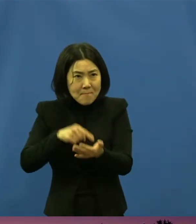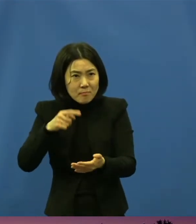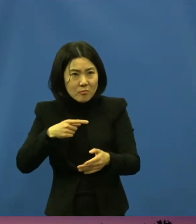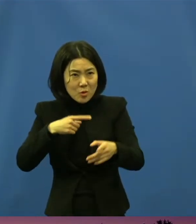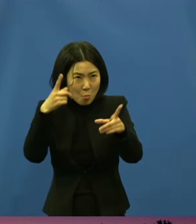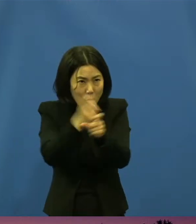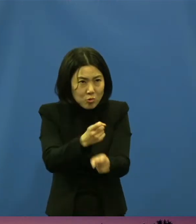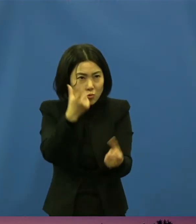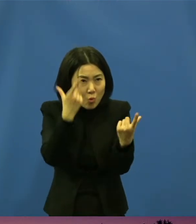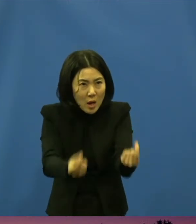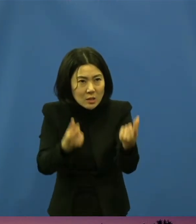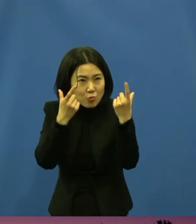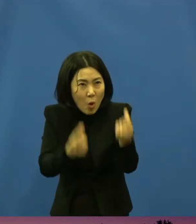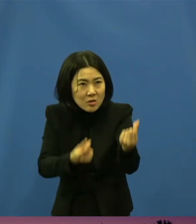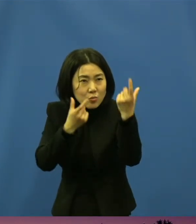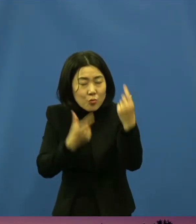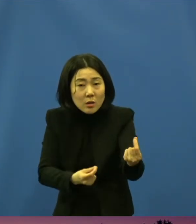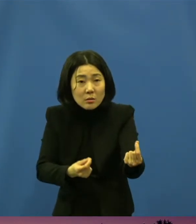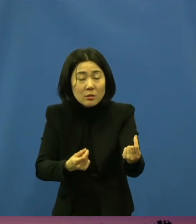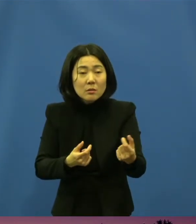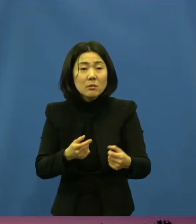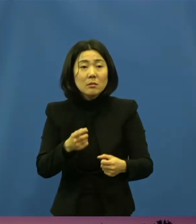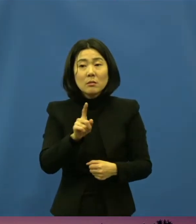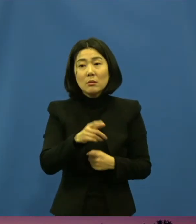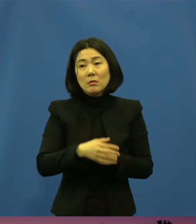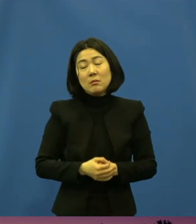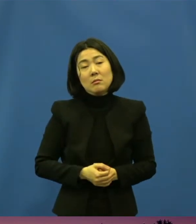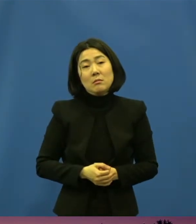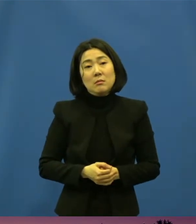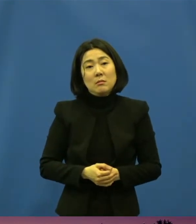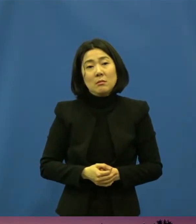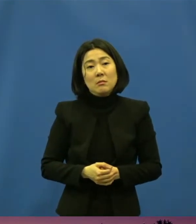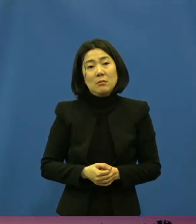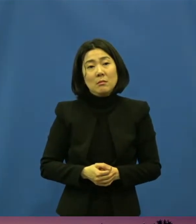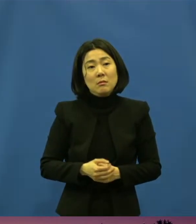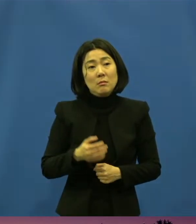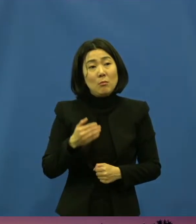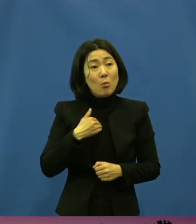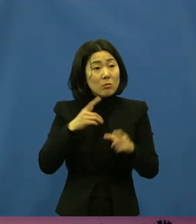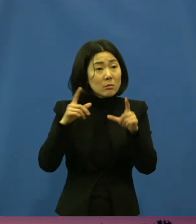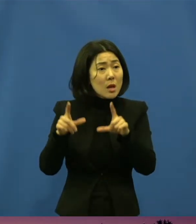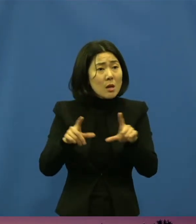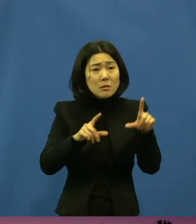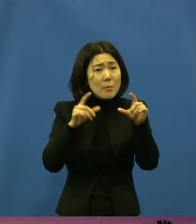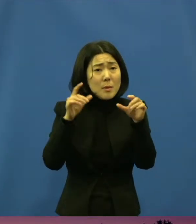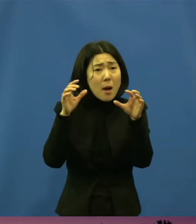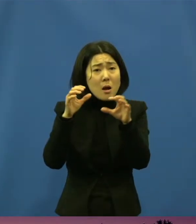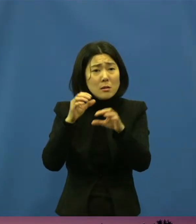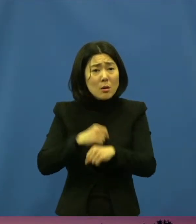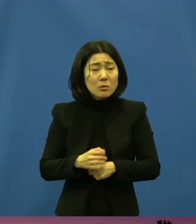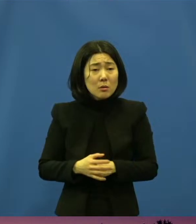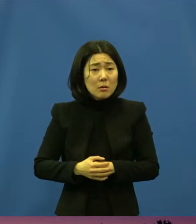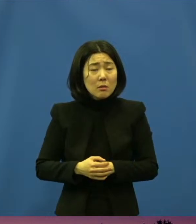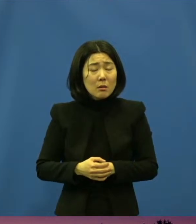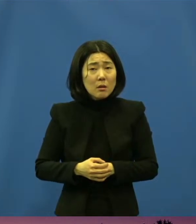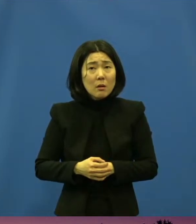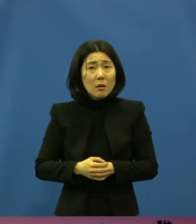여러분, 세상에 있는 것들을 사랑한다는 건 어디까지 갈지 아무도 모르는 거예요. 다리가 찢어지는 거죠.